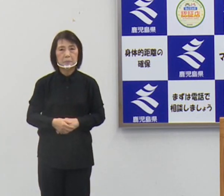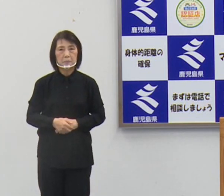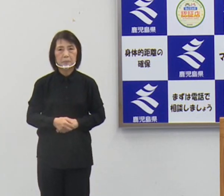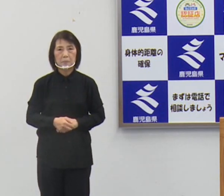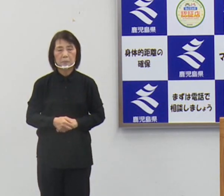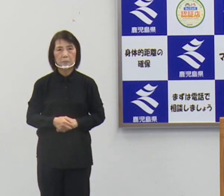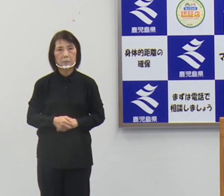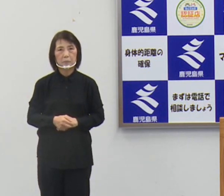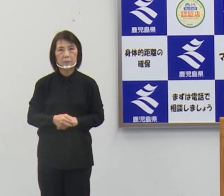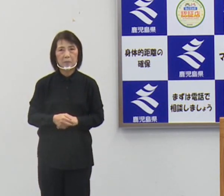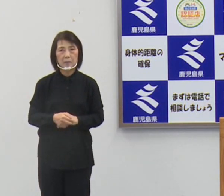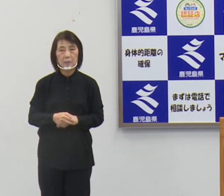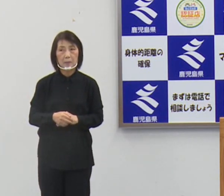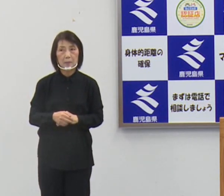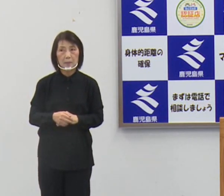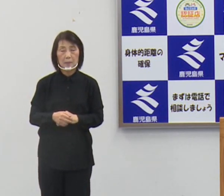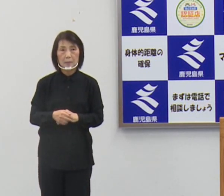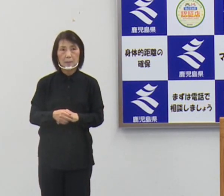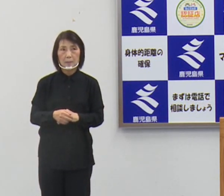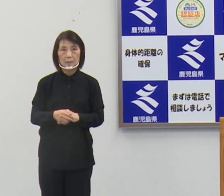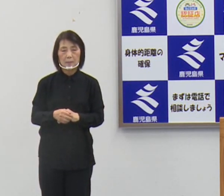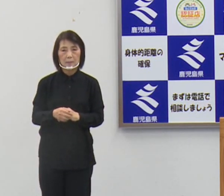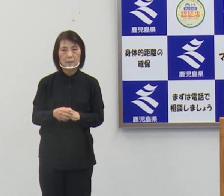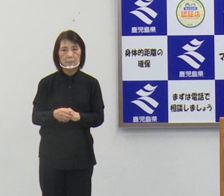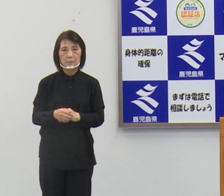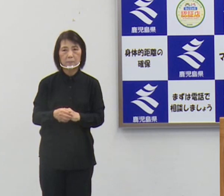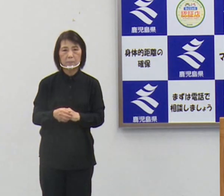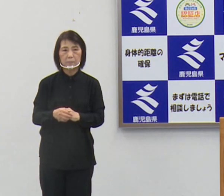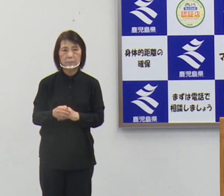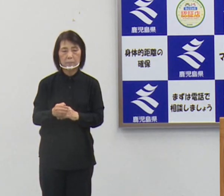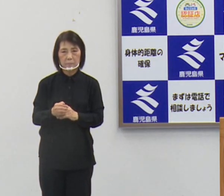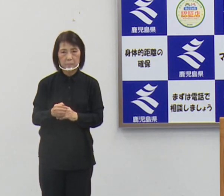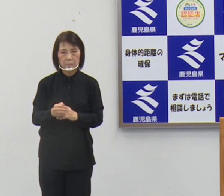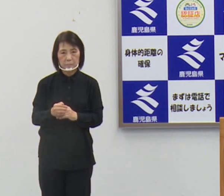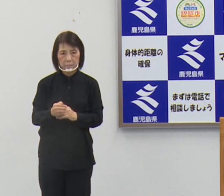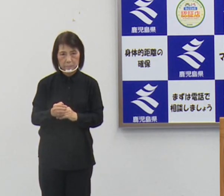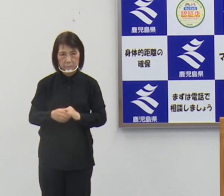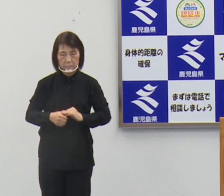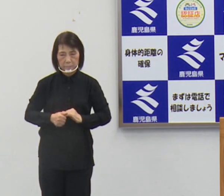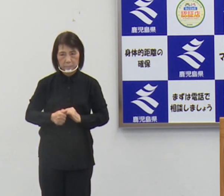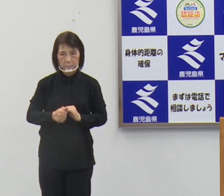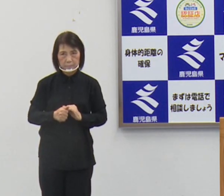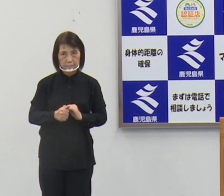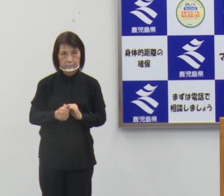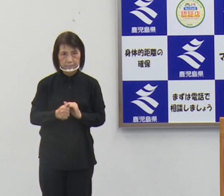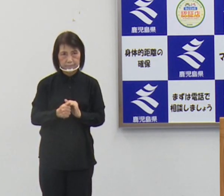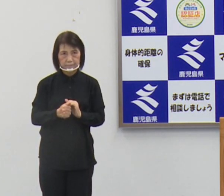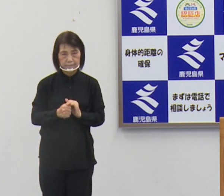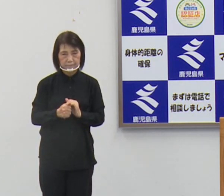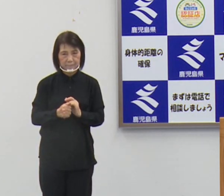てはステージが2に下がった段階で速やかに事業再開することとしております。